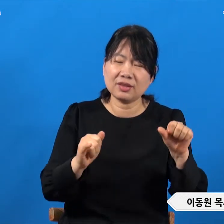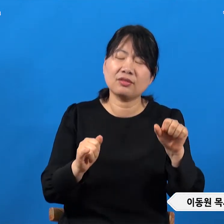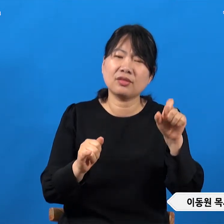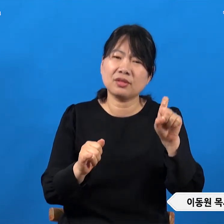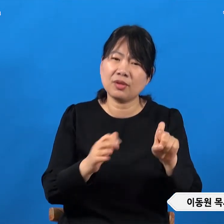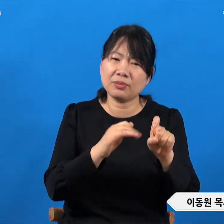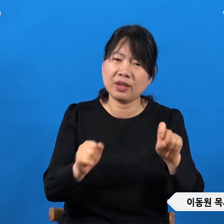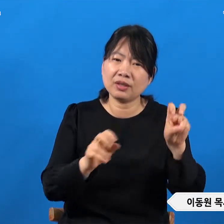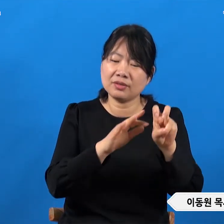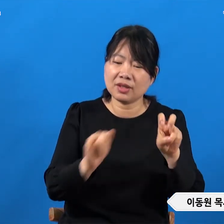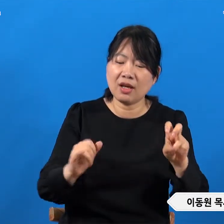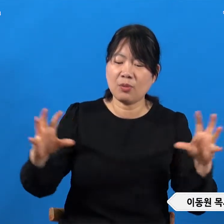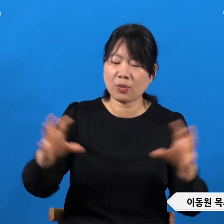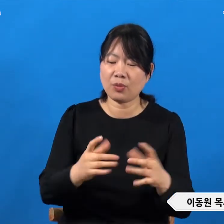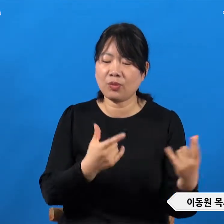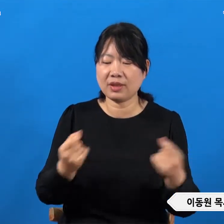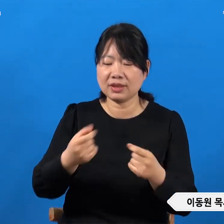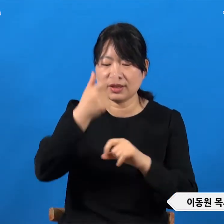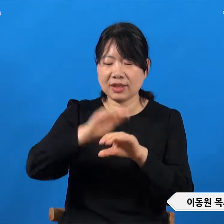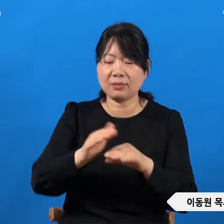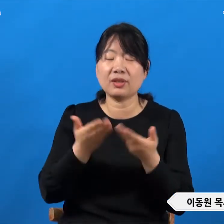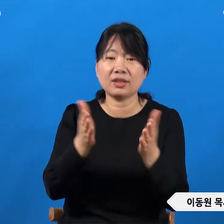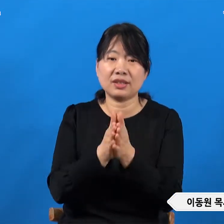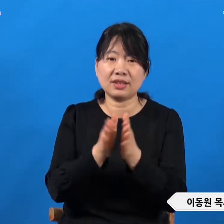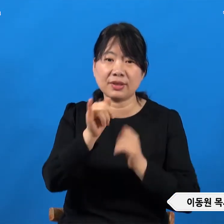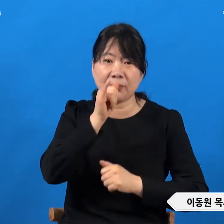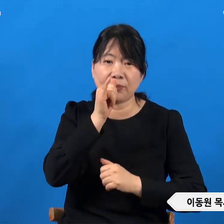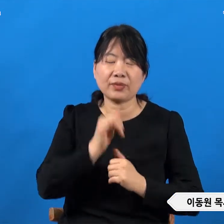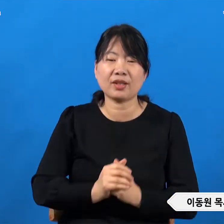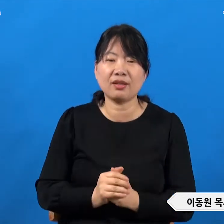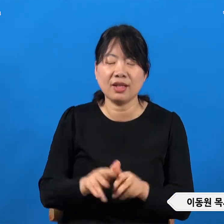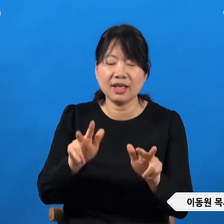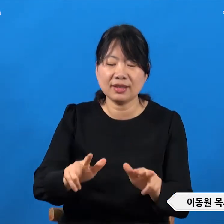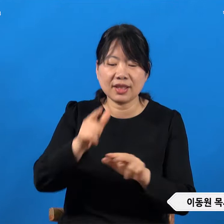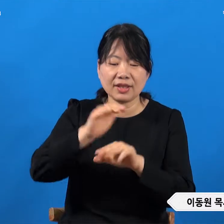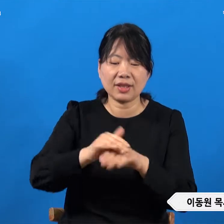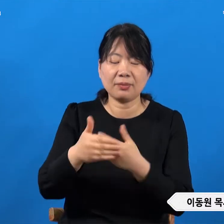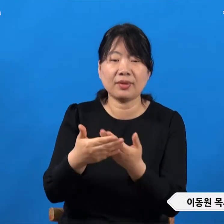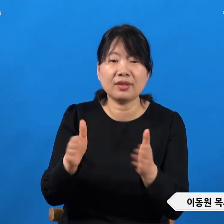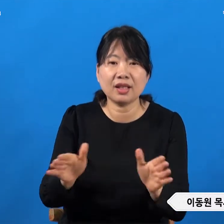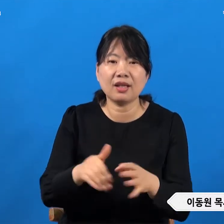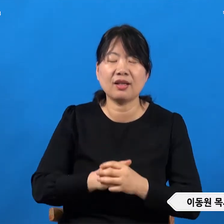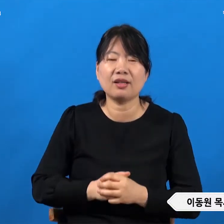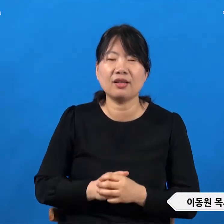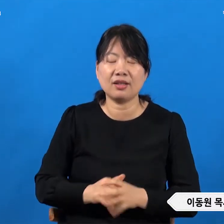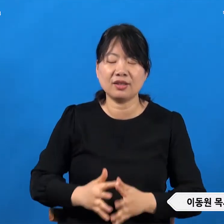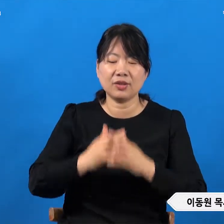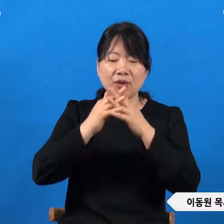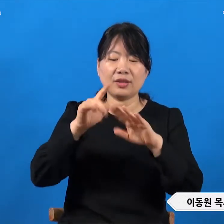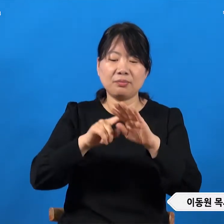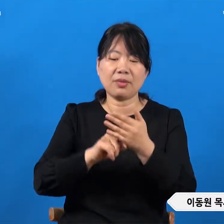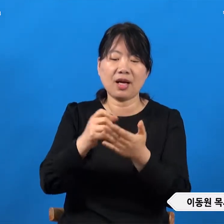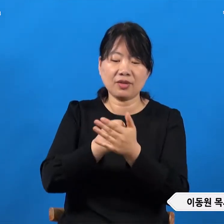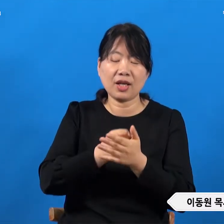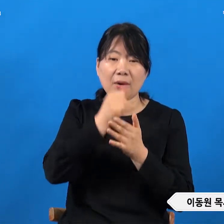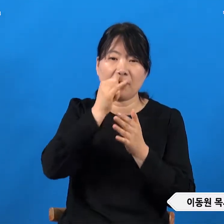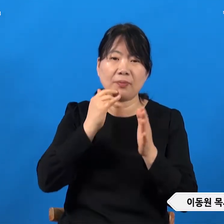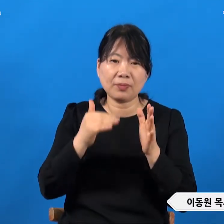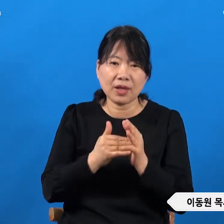20명 이제 모여와서 함께 예배를 드리게 됩니다. 이제 예배당을 짓고자 하는 마음이